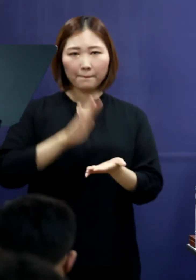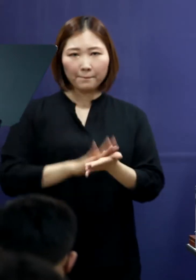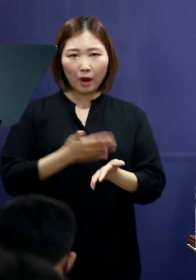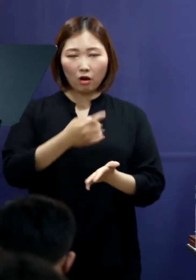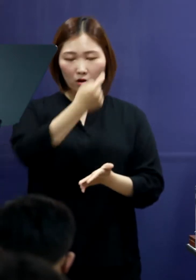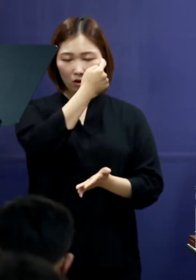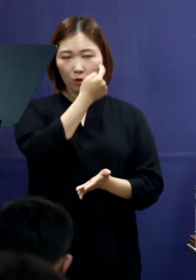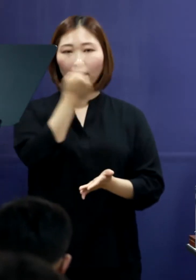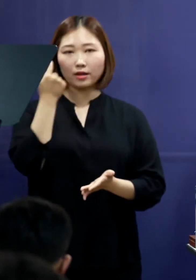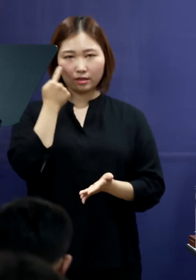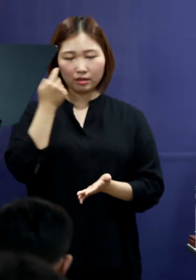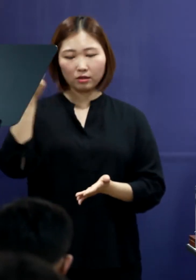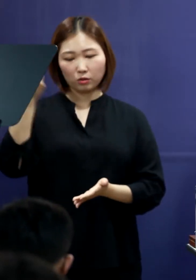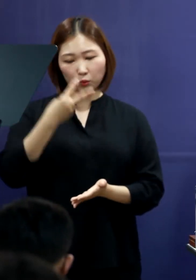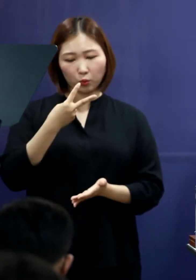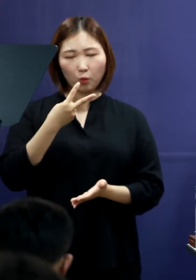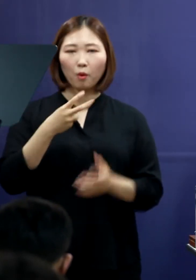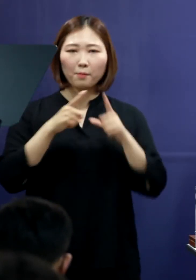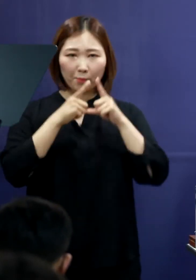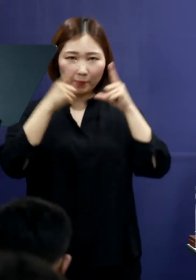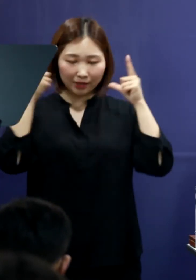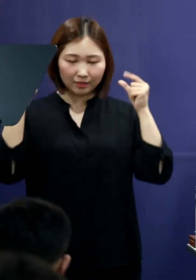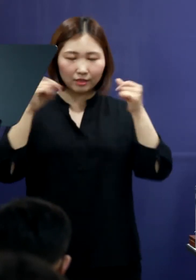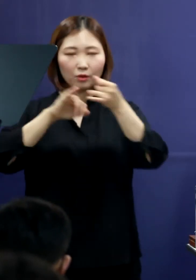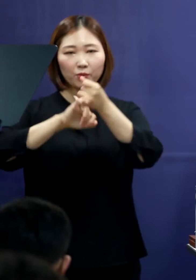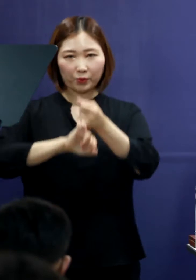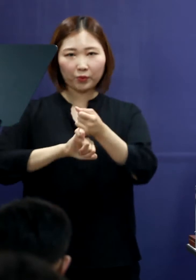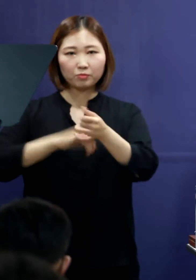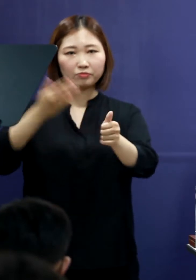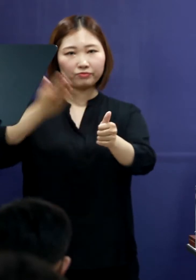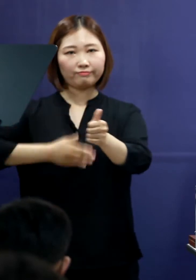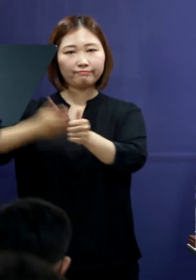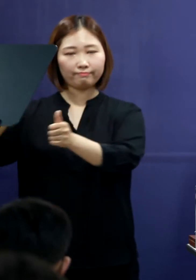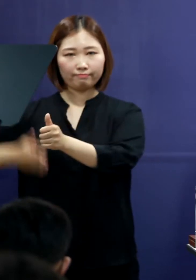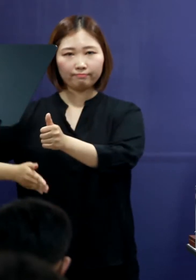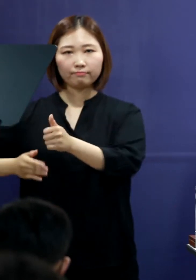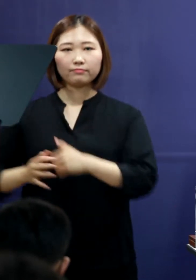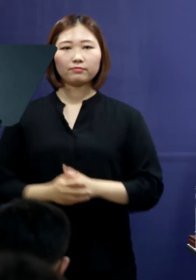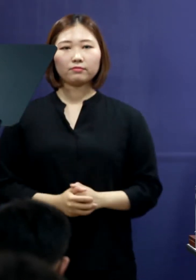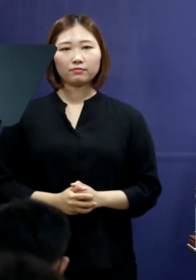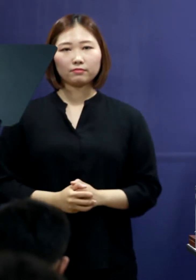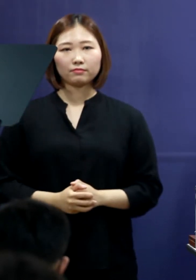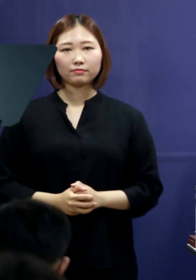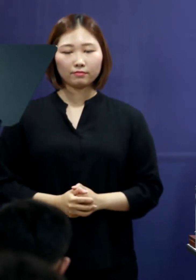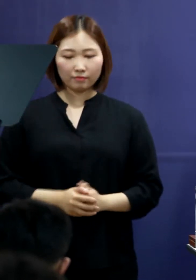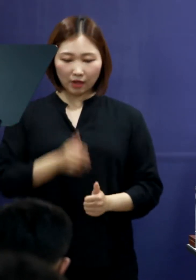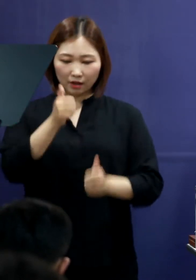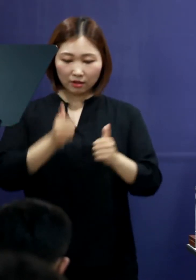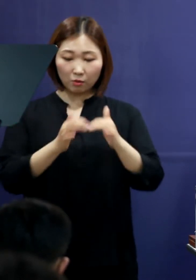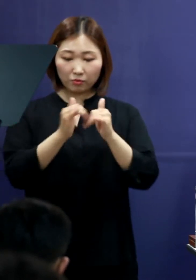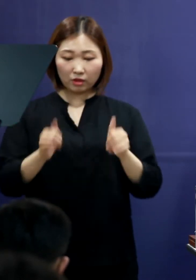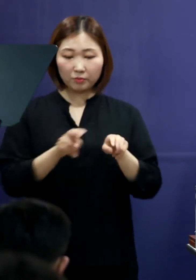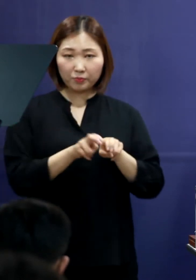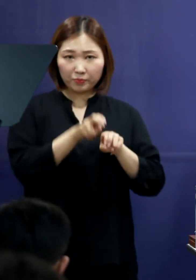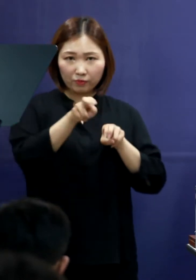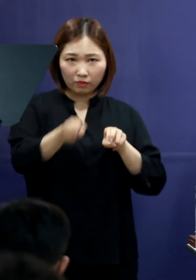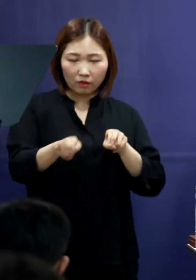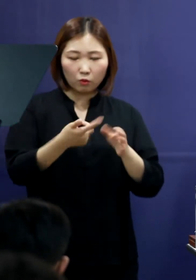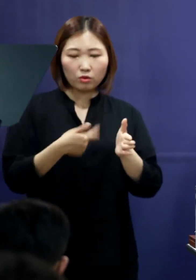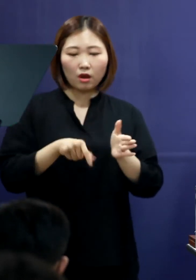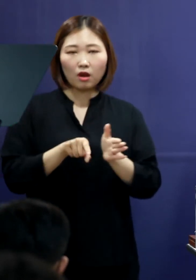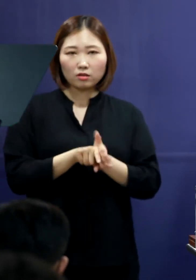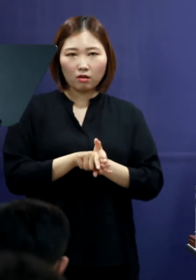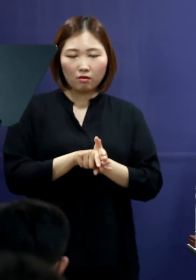착용 등 조치를 취하도록 하겠습니다. 그리고 응시자 간의 거리를 확보하기 위해서